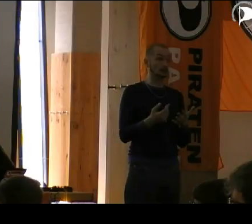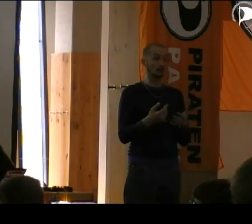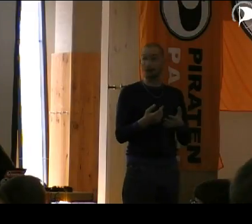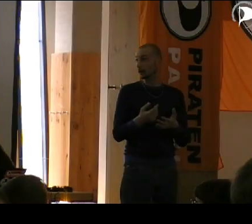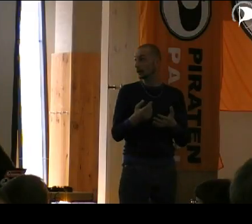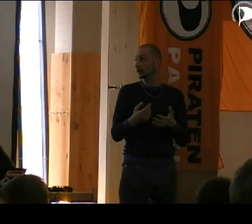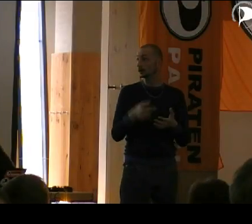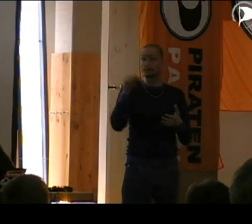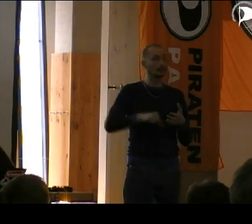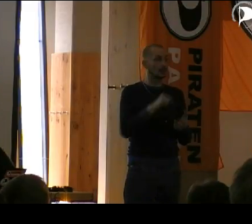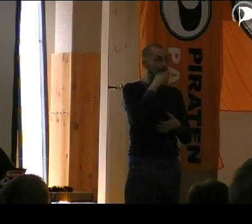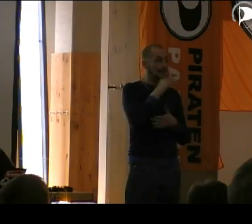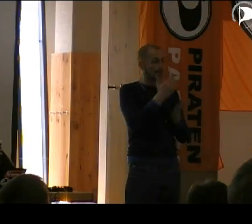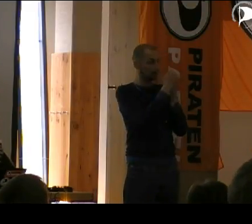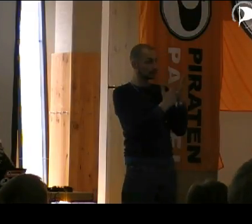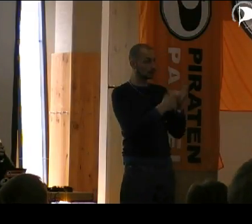geschlossen